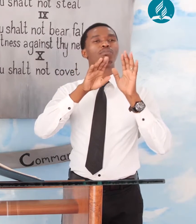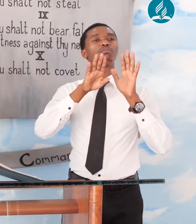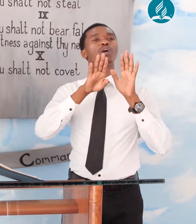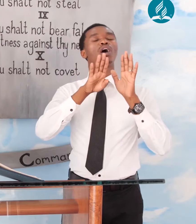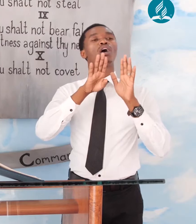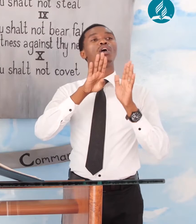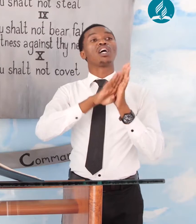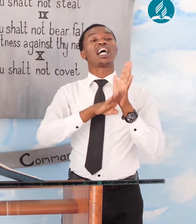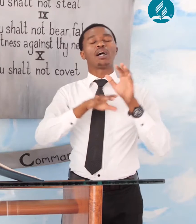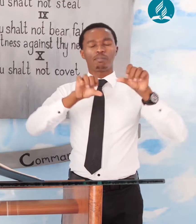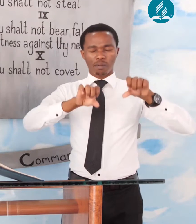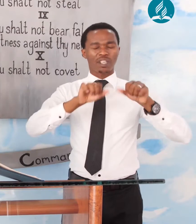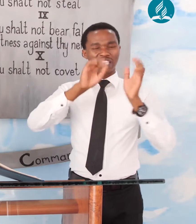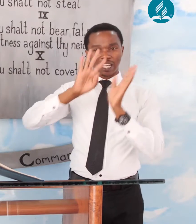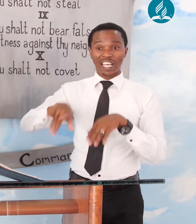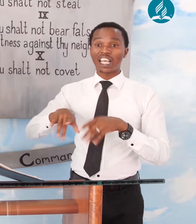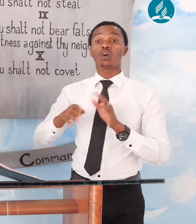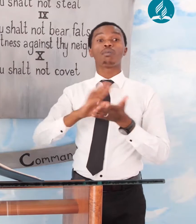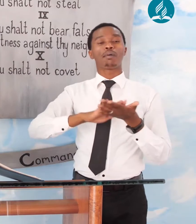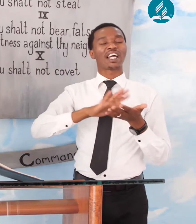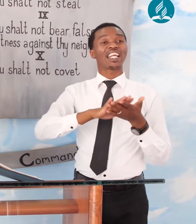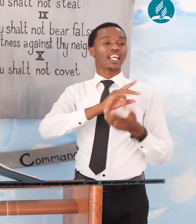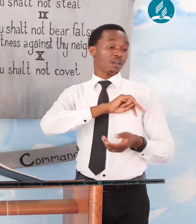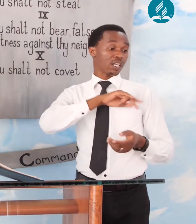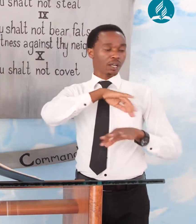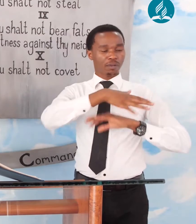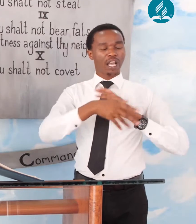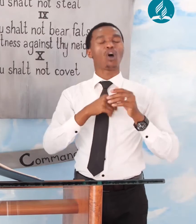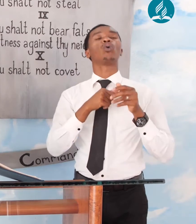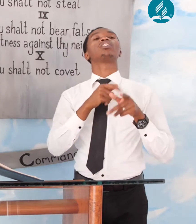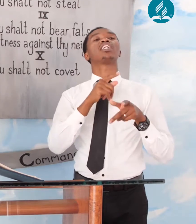hanyuma ubababarire ibyaha byawe kandi nutabababarira